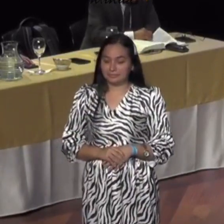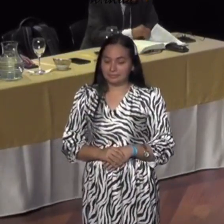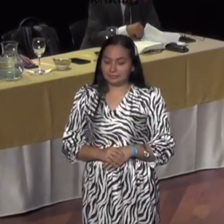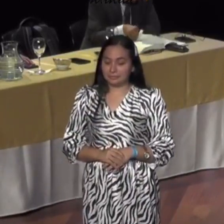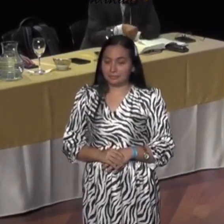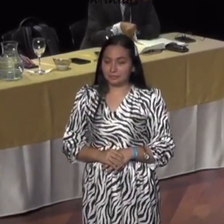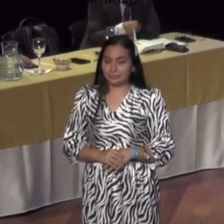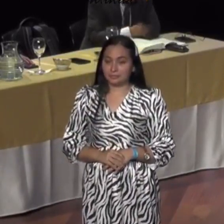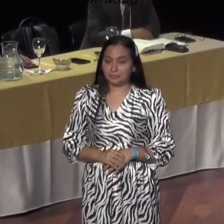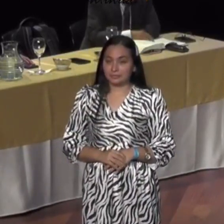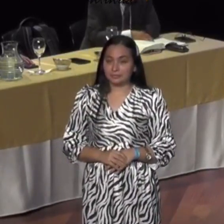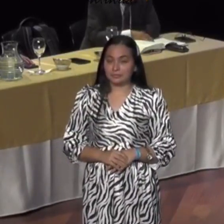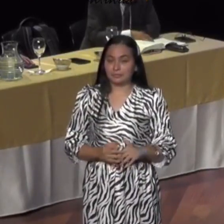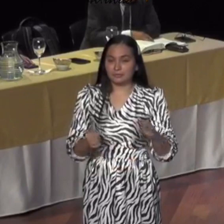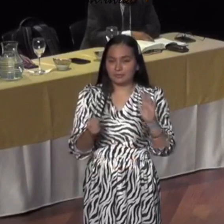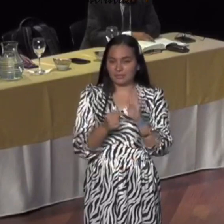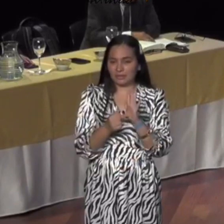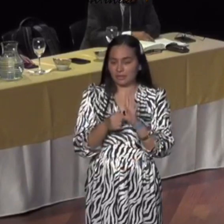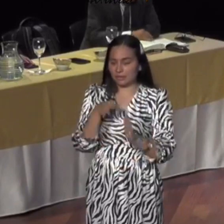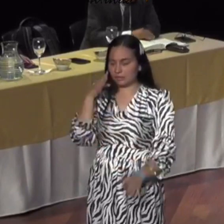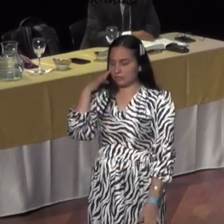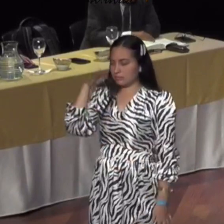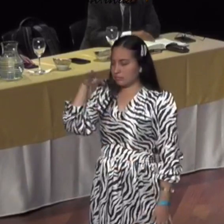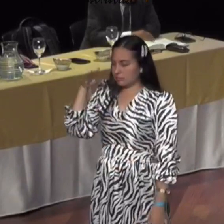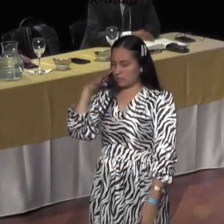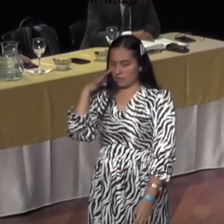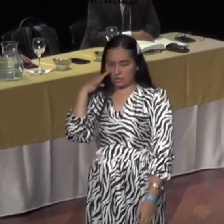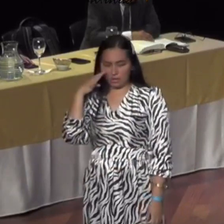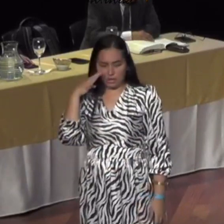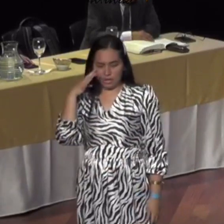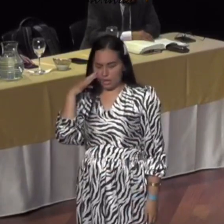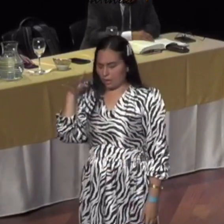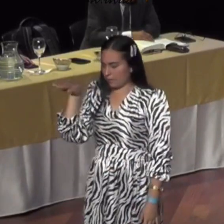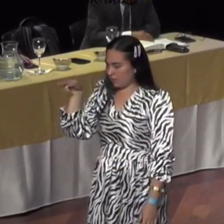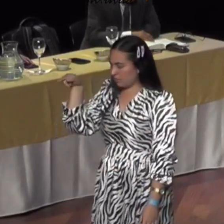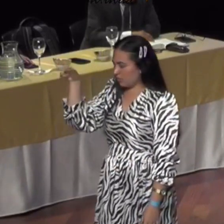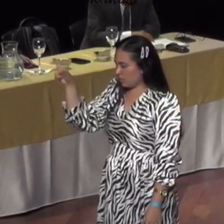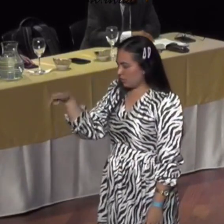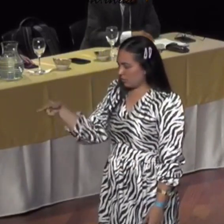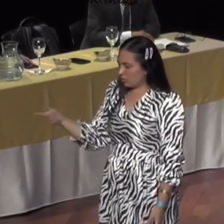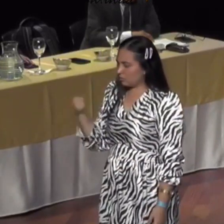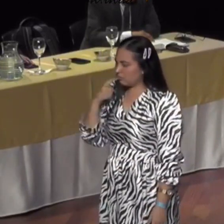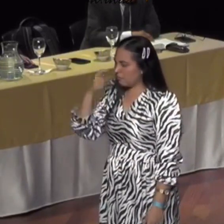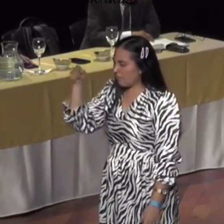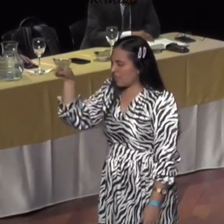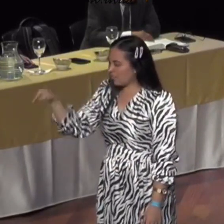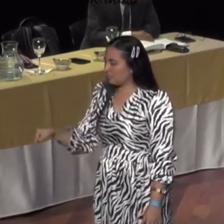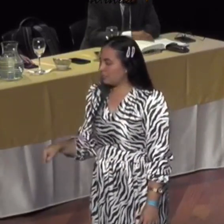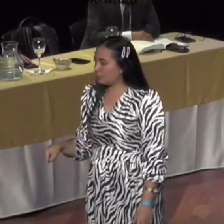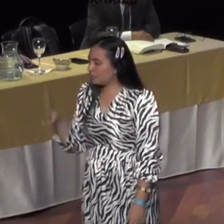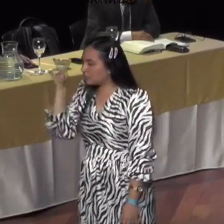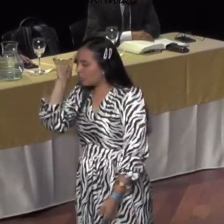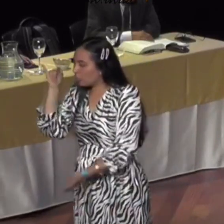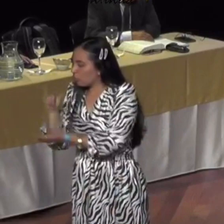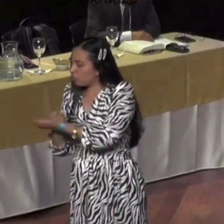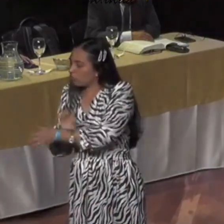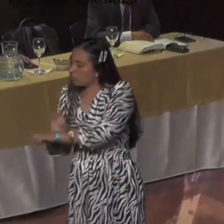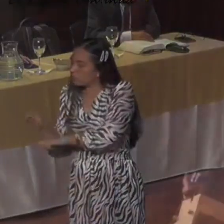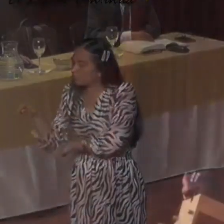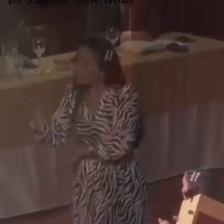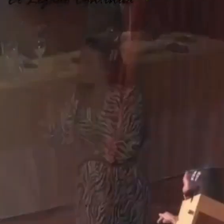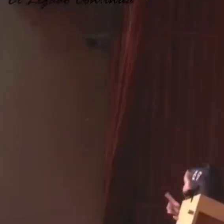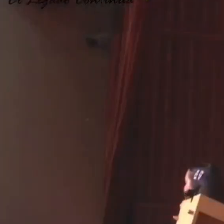Y yo miraba al impío ese comiendo allá empanada y se burlaba. Un día, era